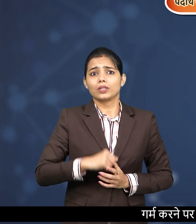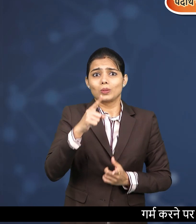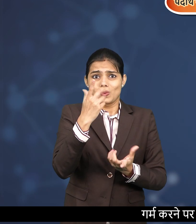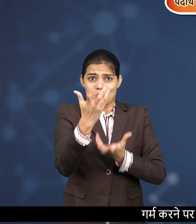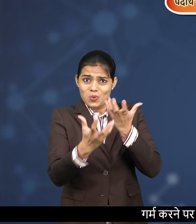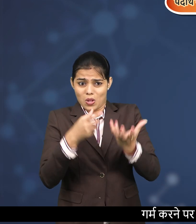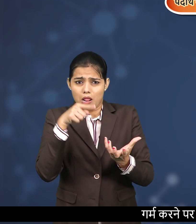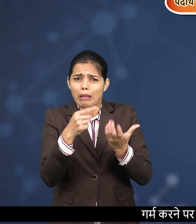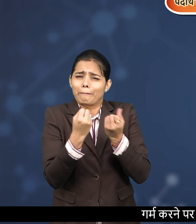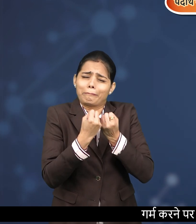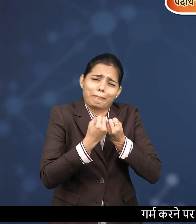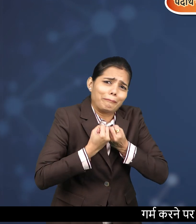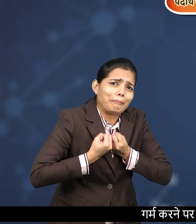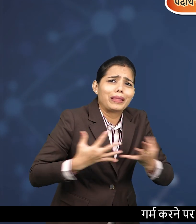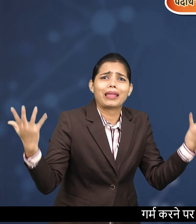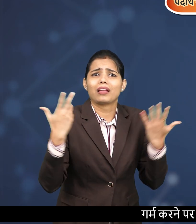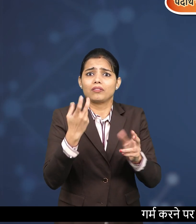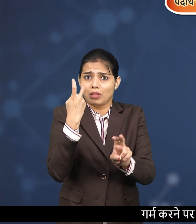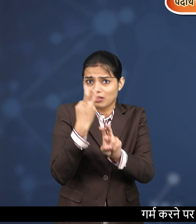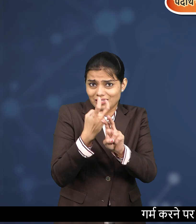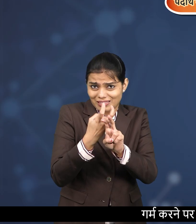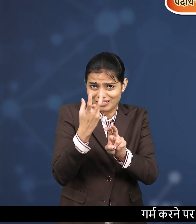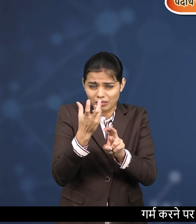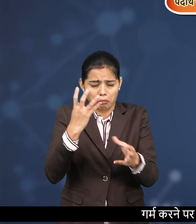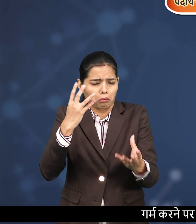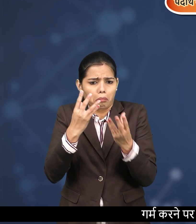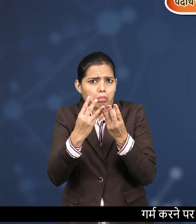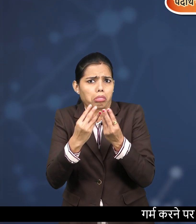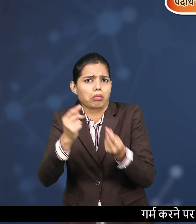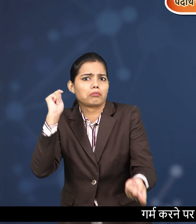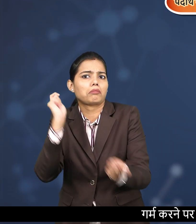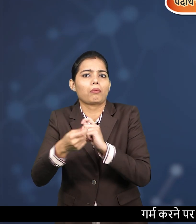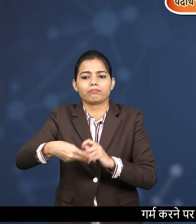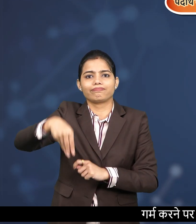गर्म करने पर कई ठोस द्रव में बदल जाते हैं।